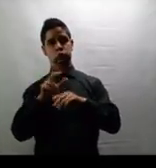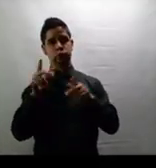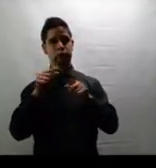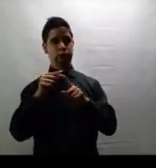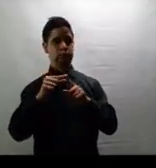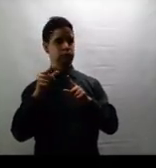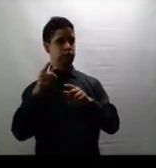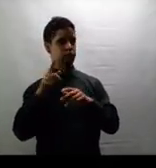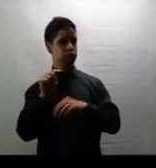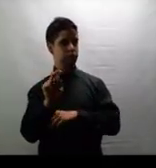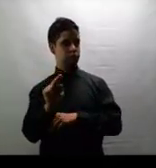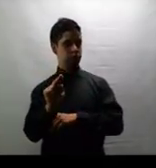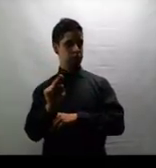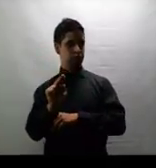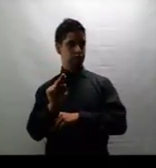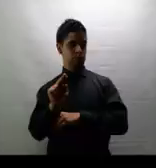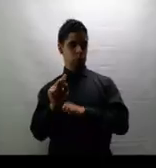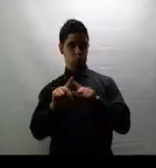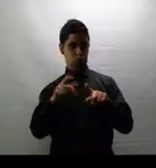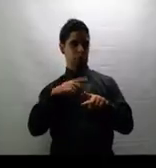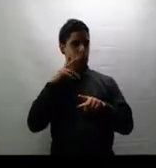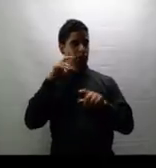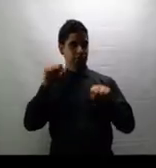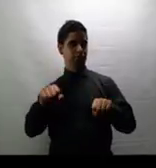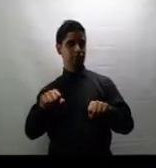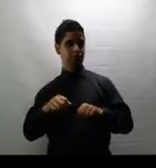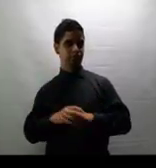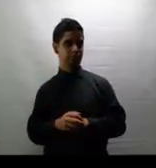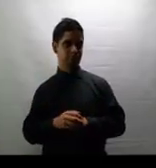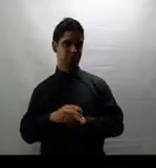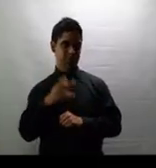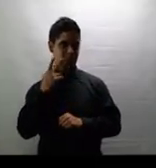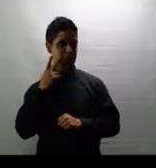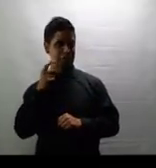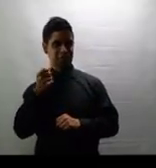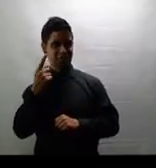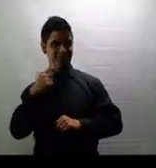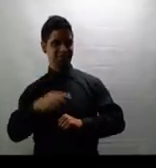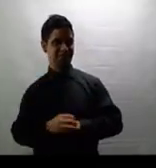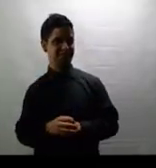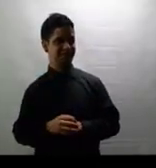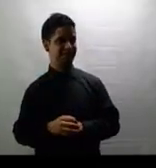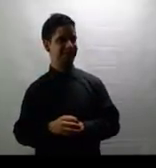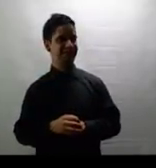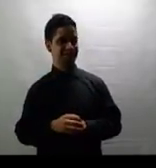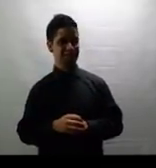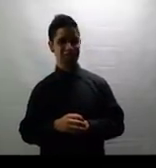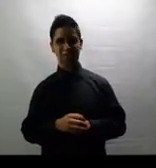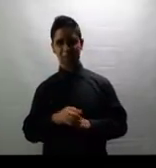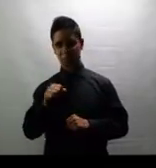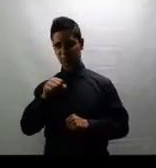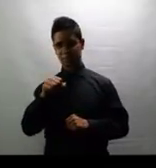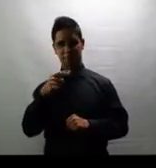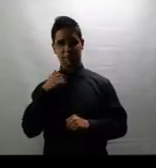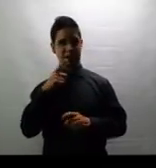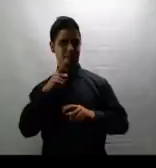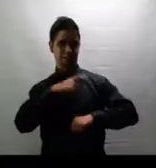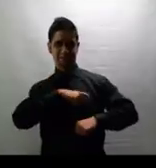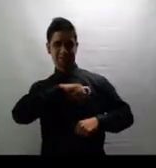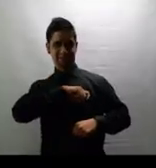parte en la que no se lo llevó imagino que sí hijos te lo digo que si